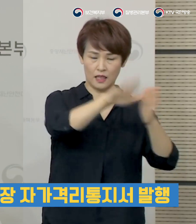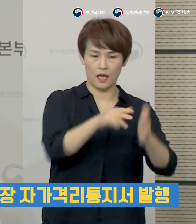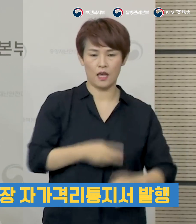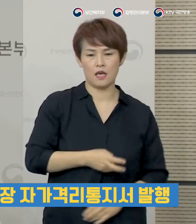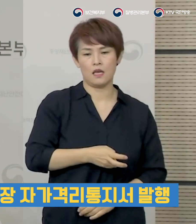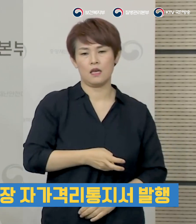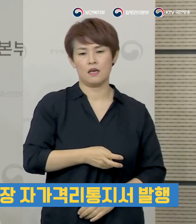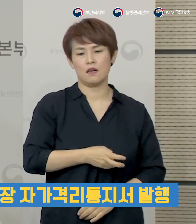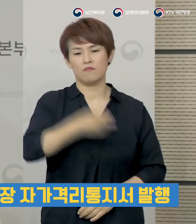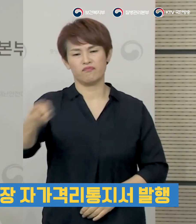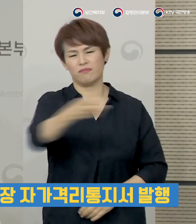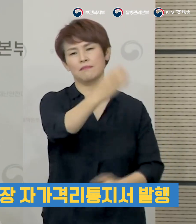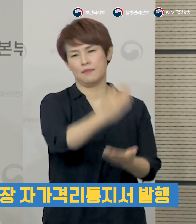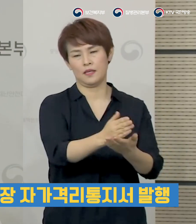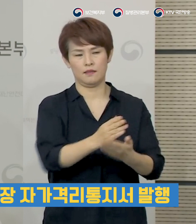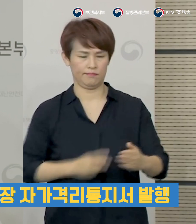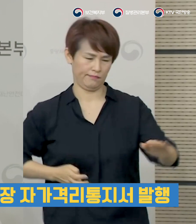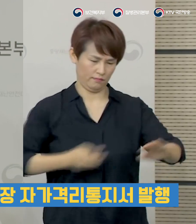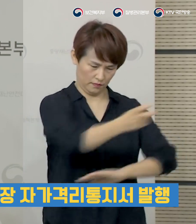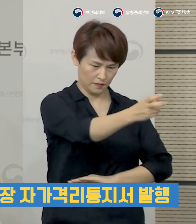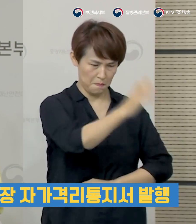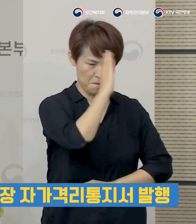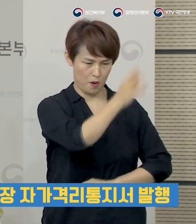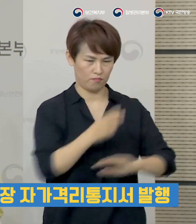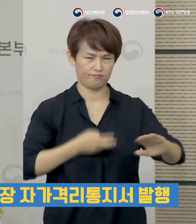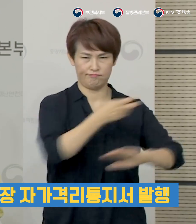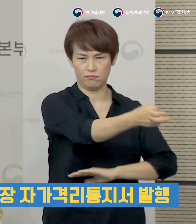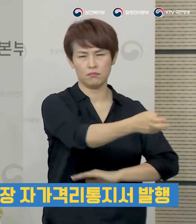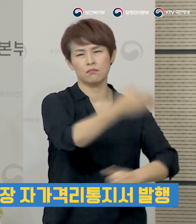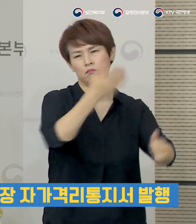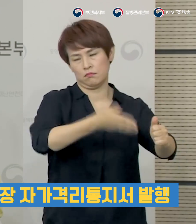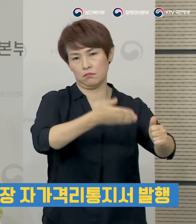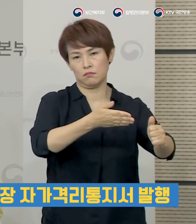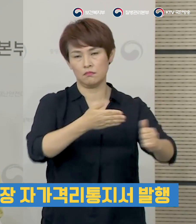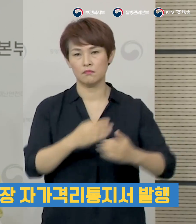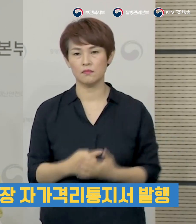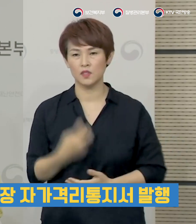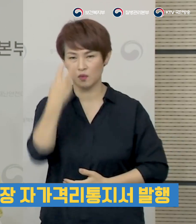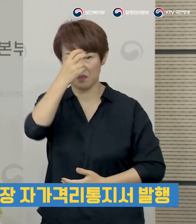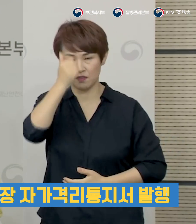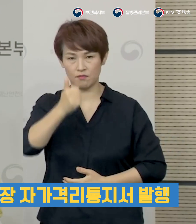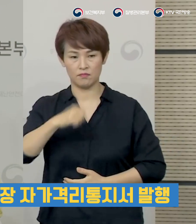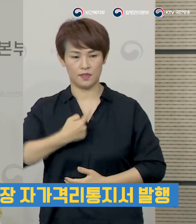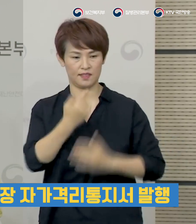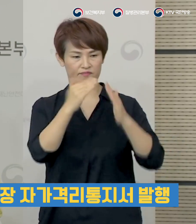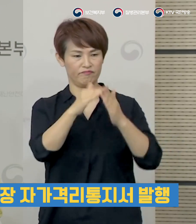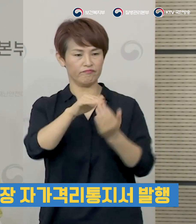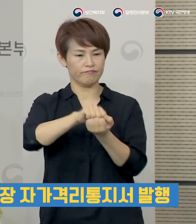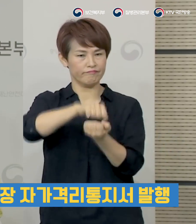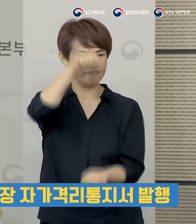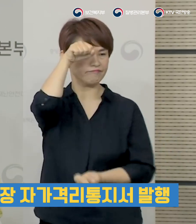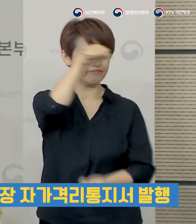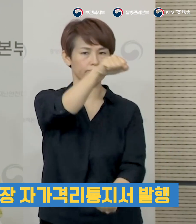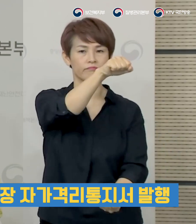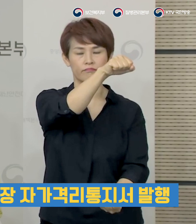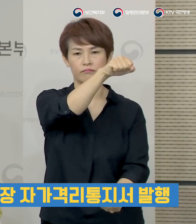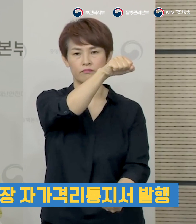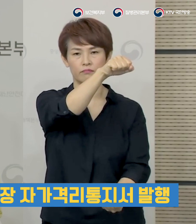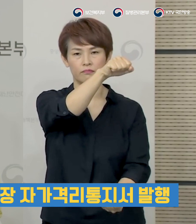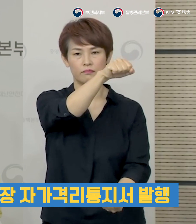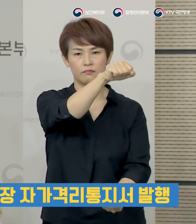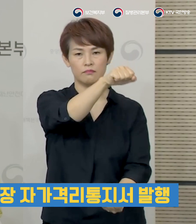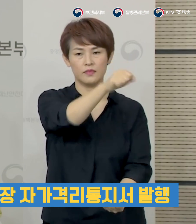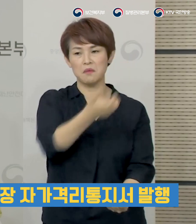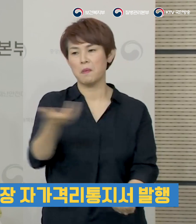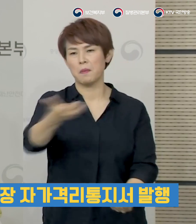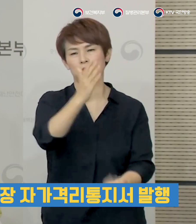않고 반드시 자택으로 바로 가도록 검역소장의 자가격리 통보서를 같이 명령으로 발행하고